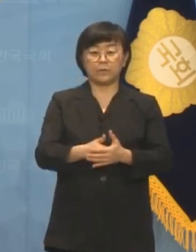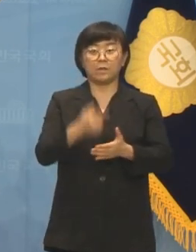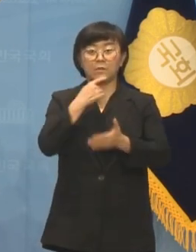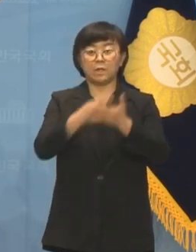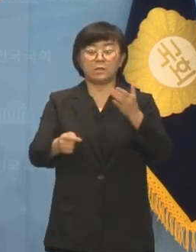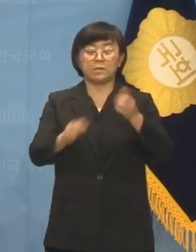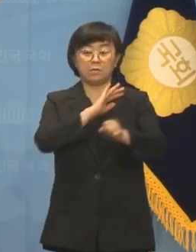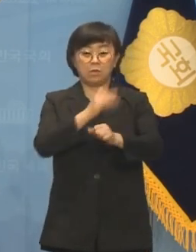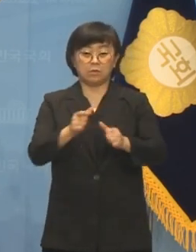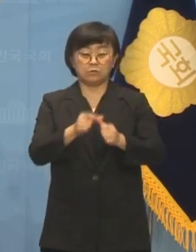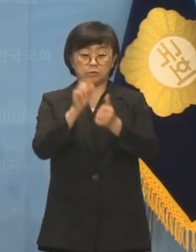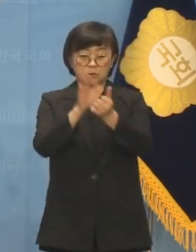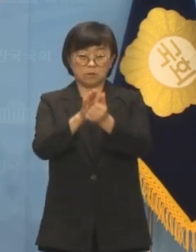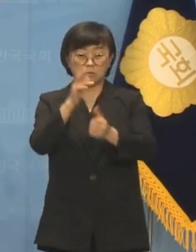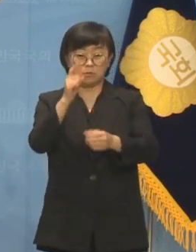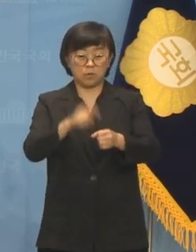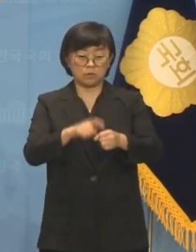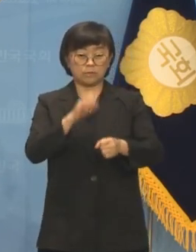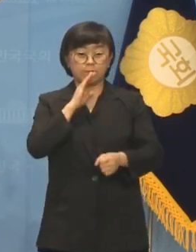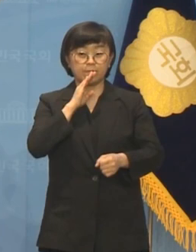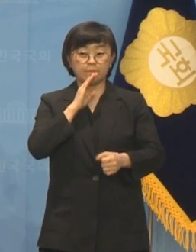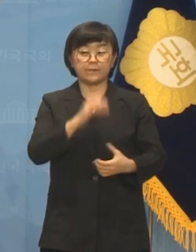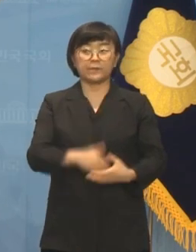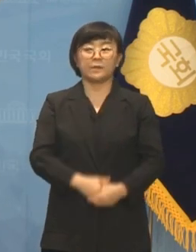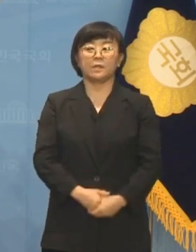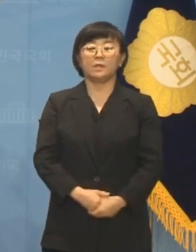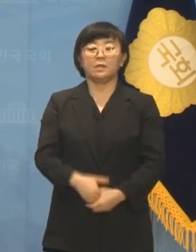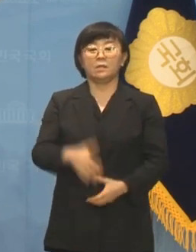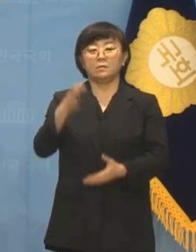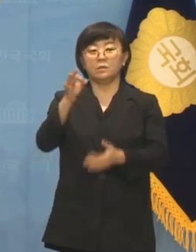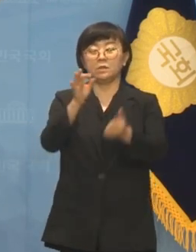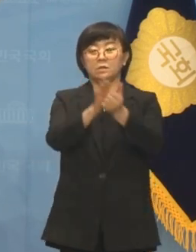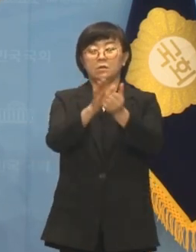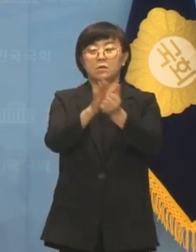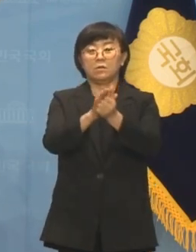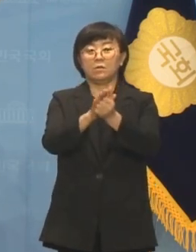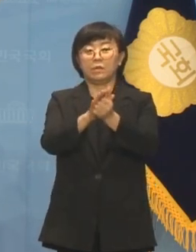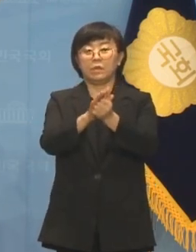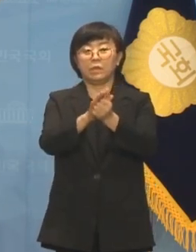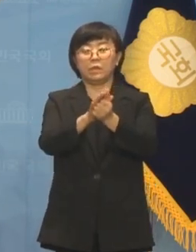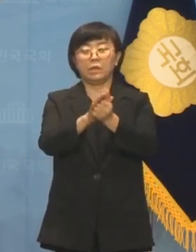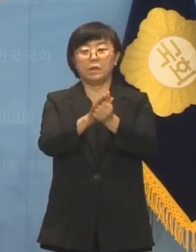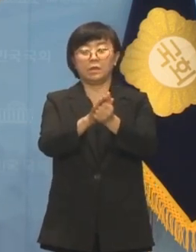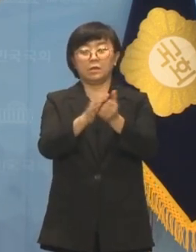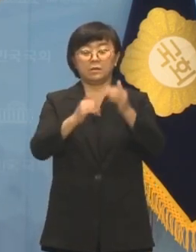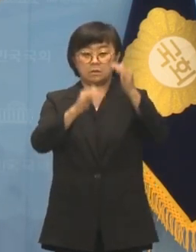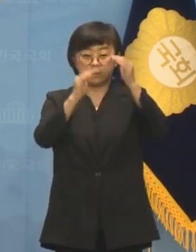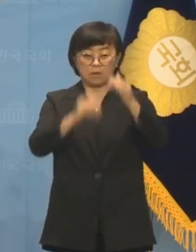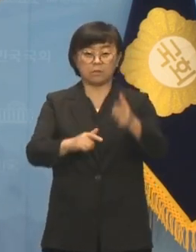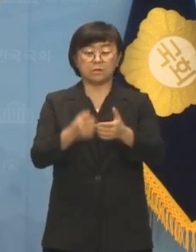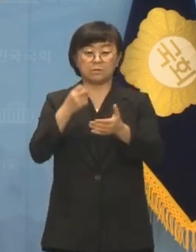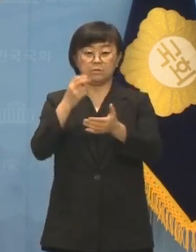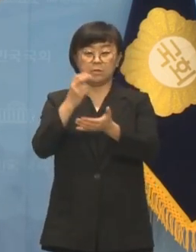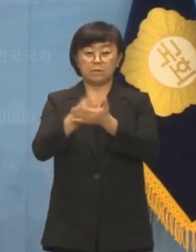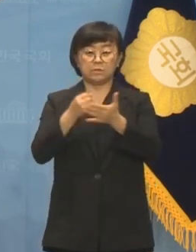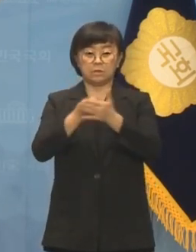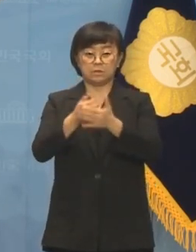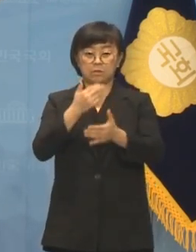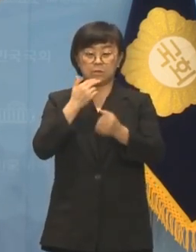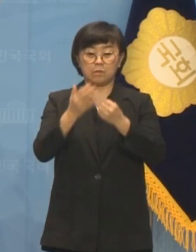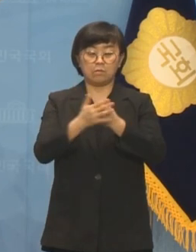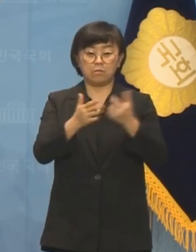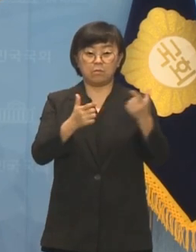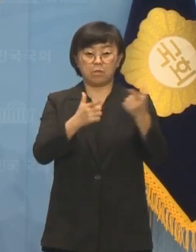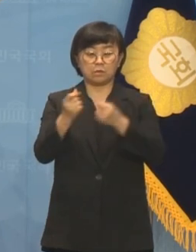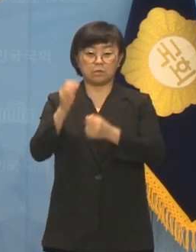피해자 권리 구제가 목적이라면서도 금전적 지원은 대강의 내용조차 규정하지 않아